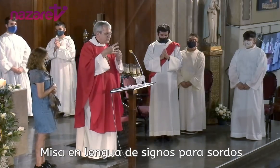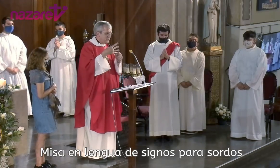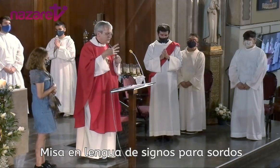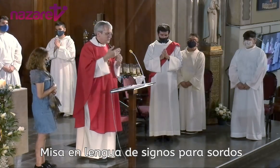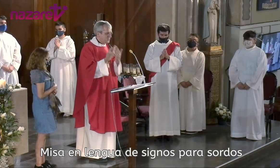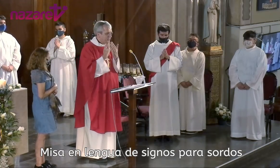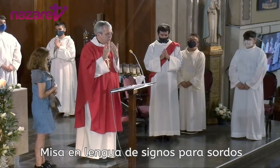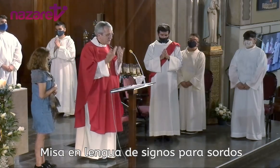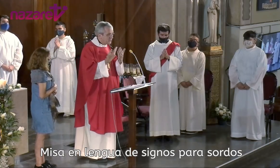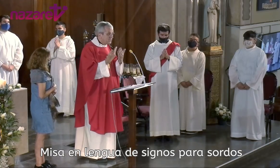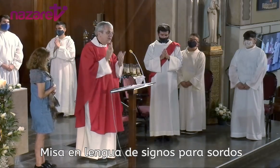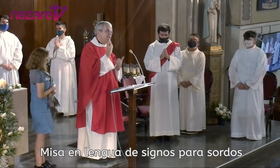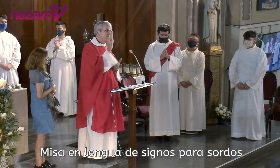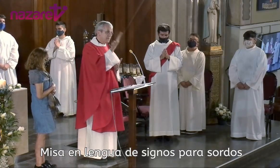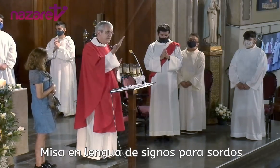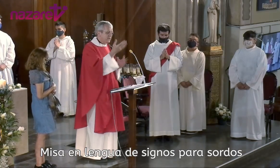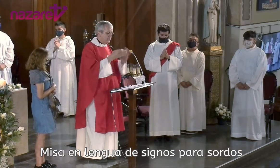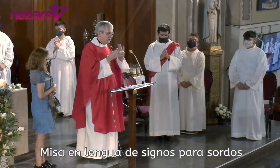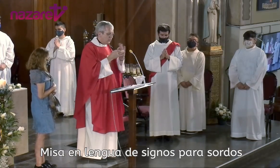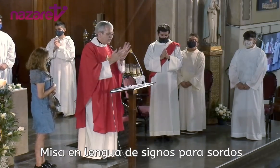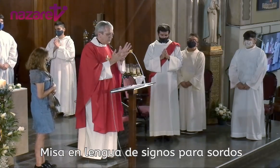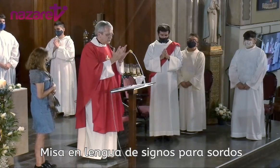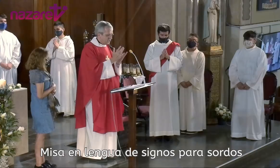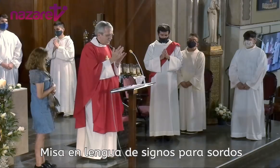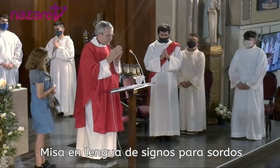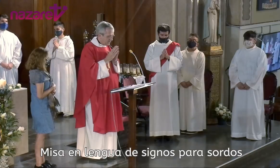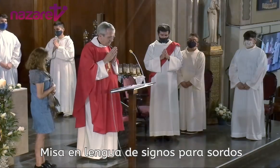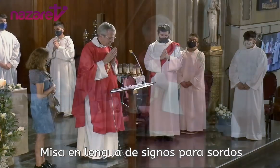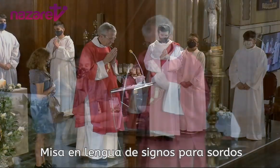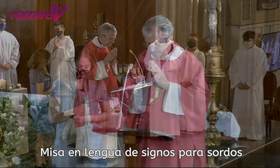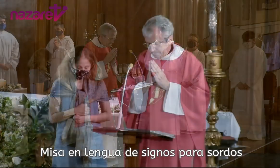otras cosas que podemos agradecer y pedir unidos a Él.